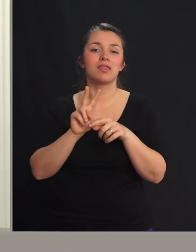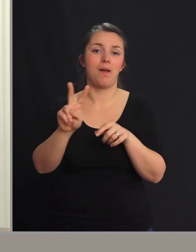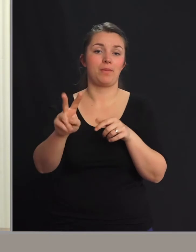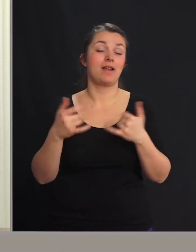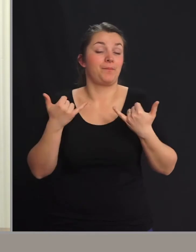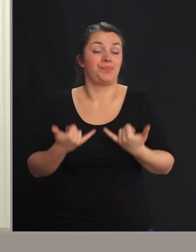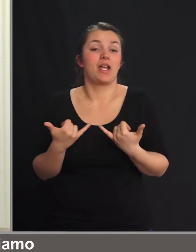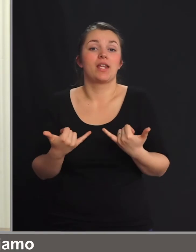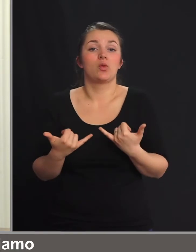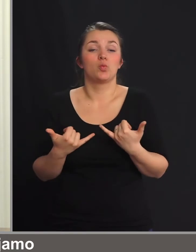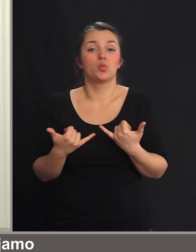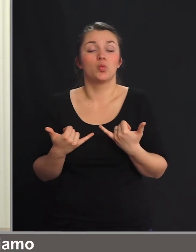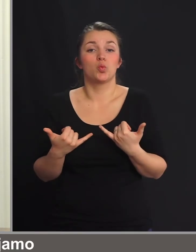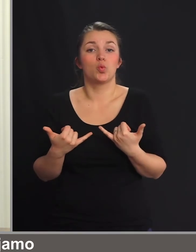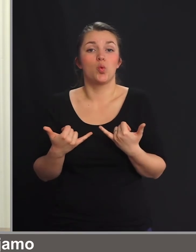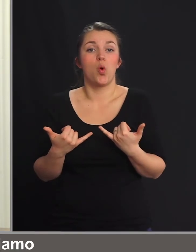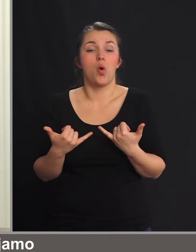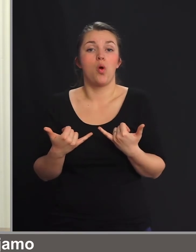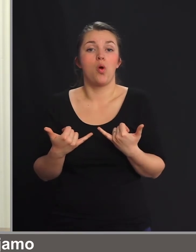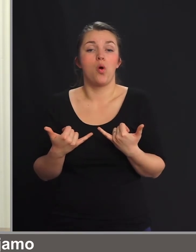kakšen korak naprej. Trenutno